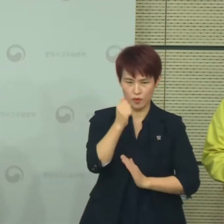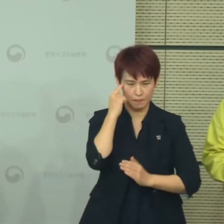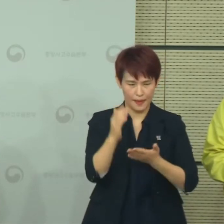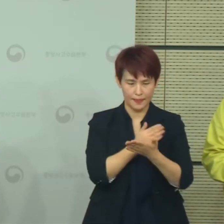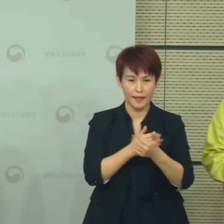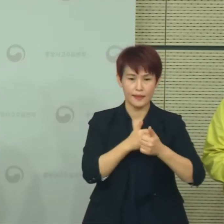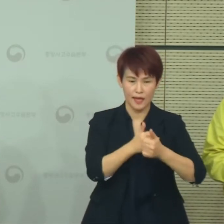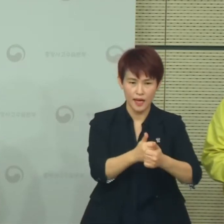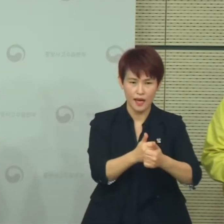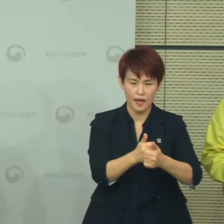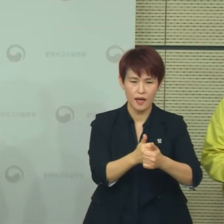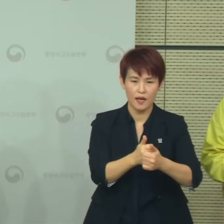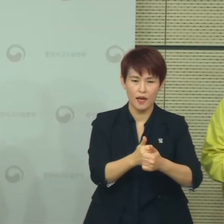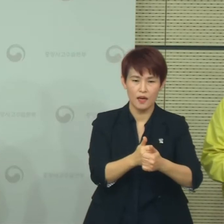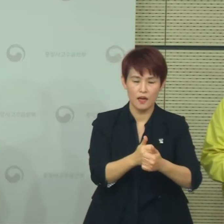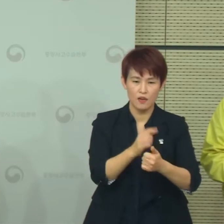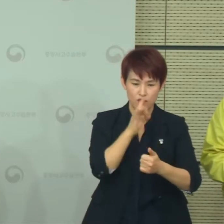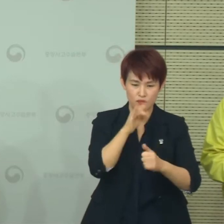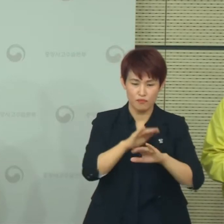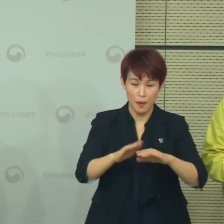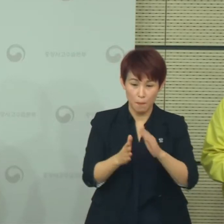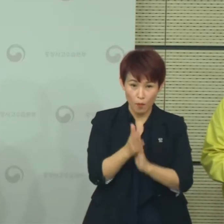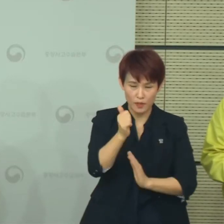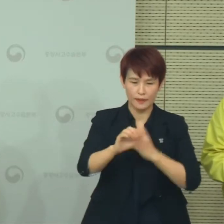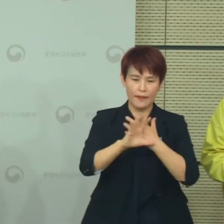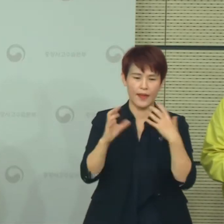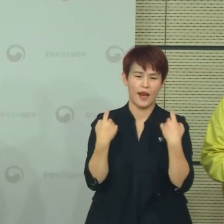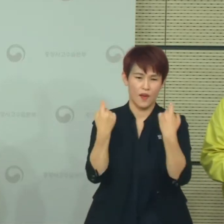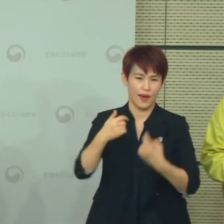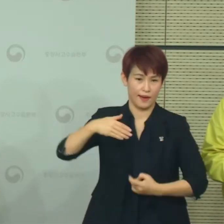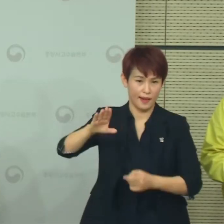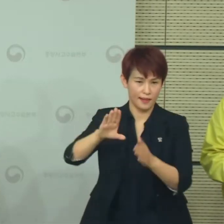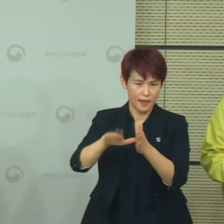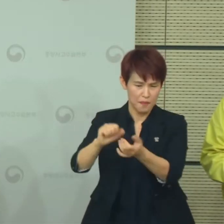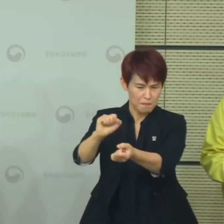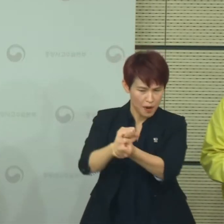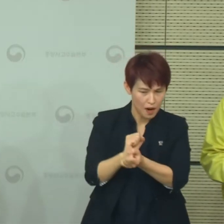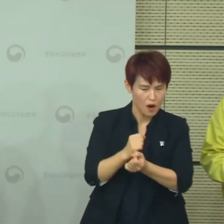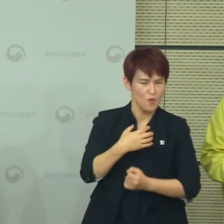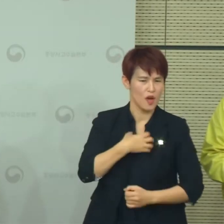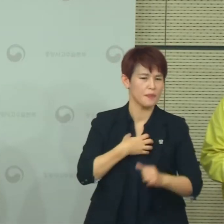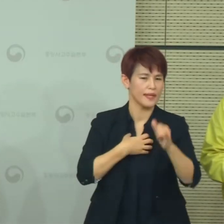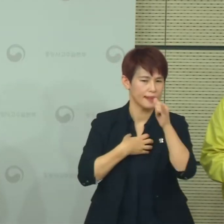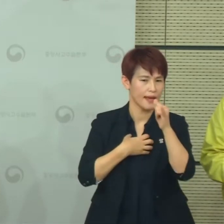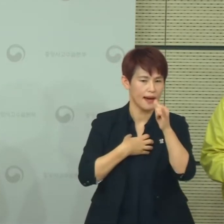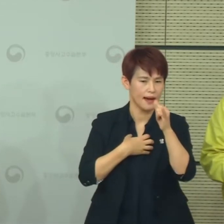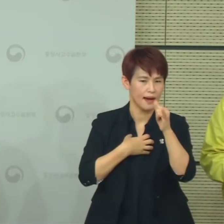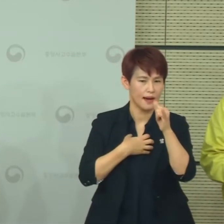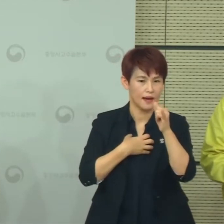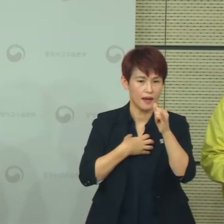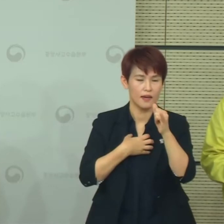저희 중수본에서도 해외 여행을 할 때 이러한 그 감염병에 따른 위험이 있다라는 점을